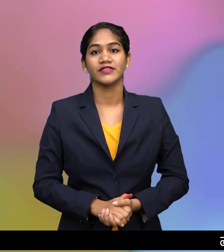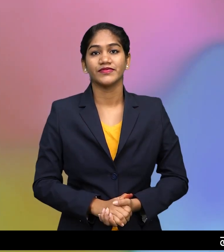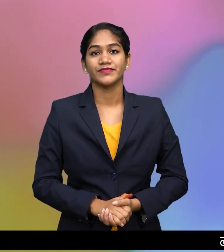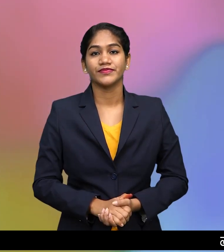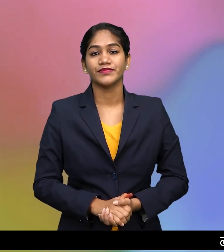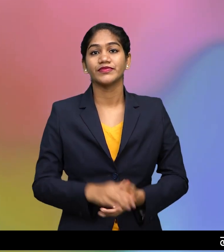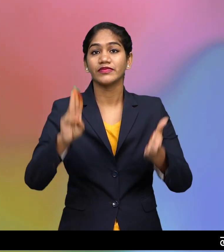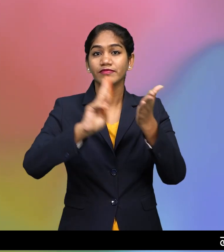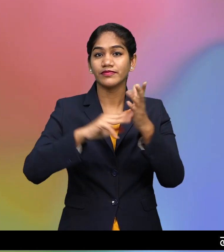ಮೆನಿಂಜಸ್,